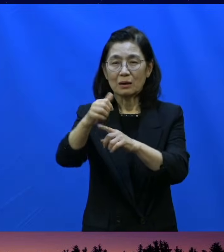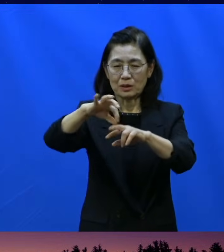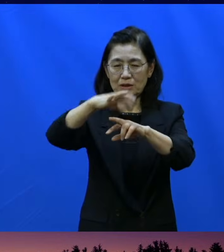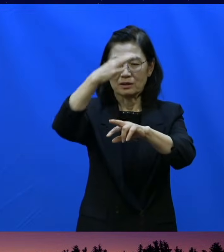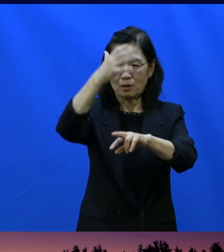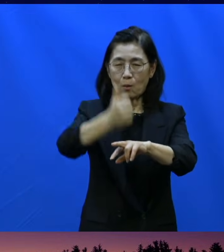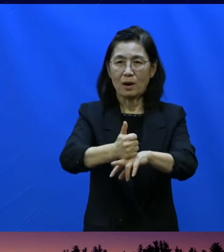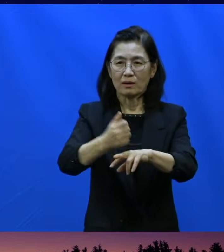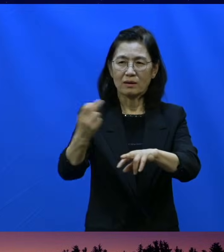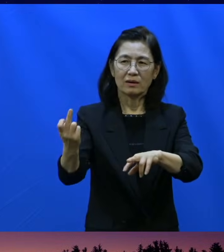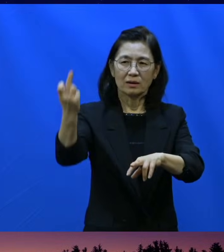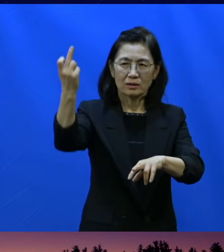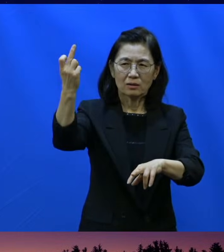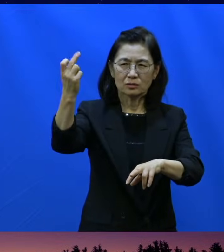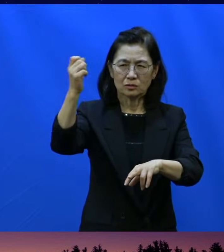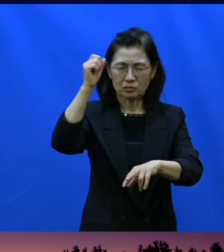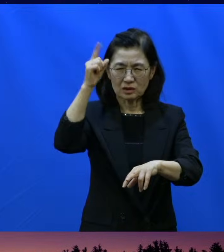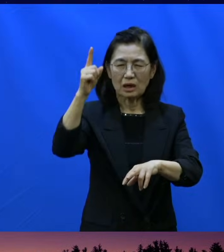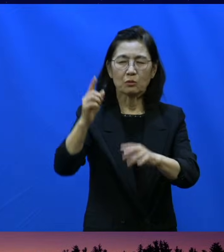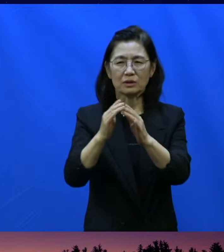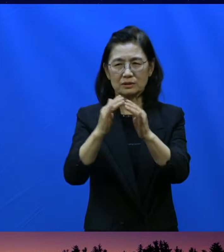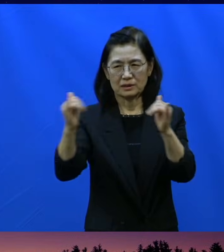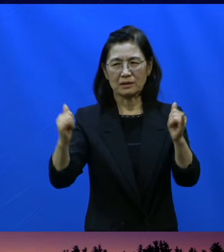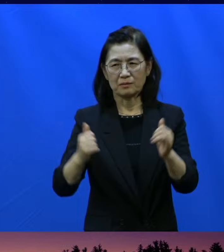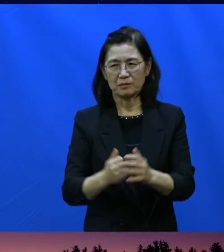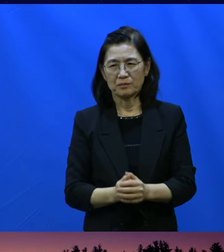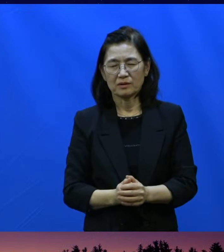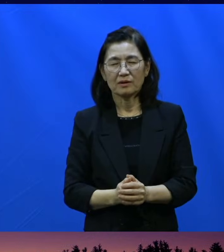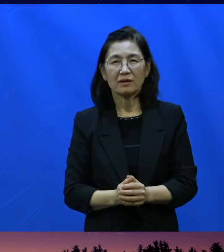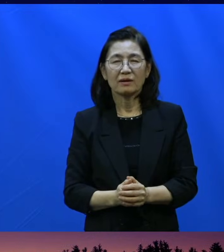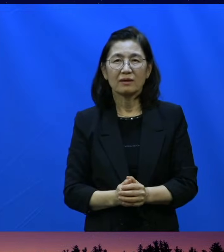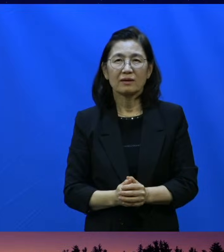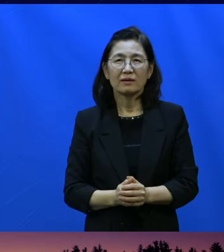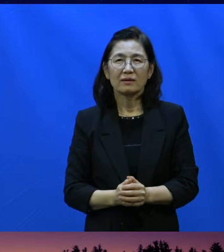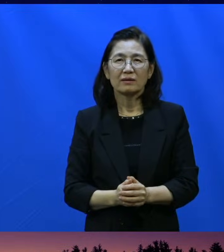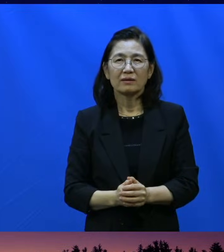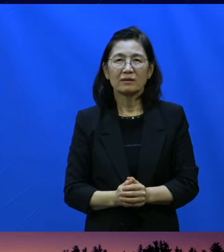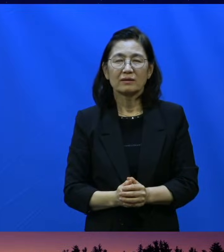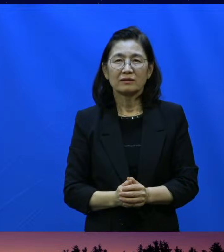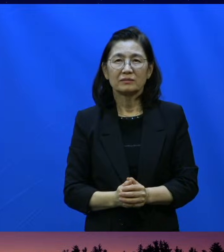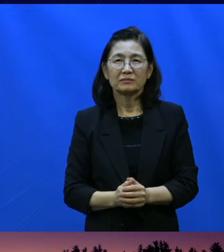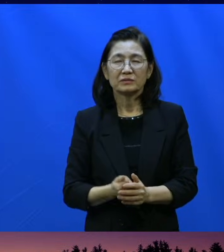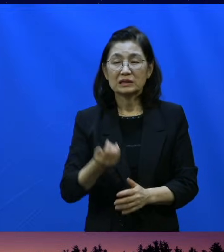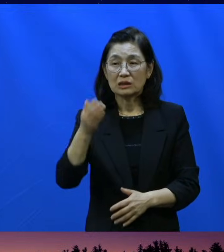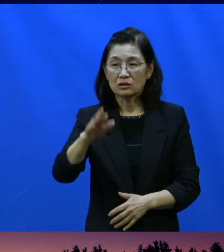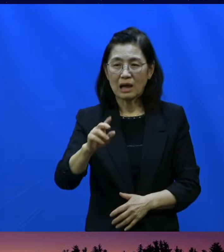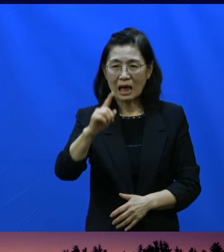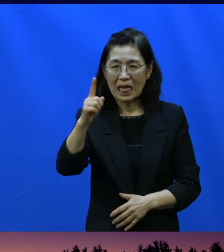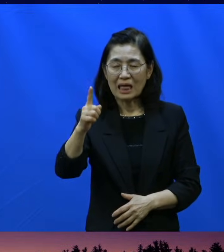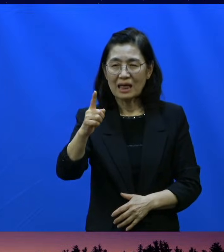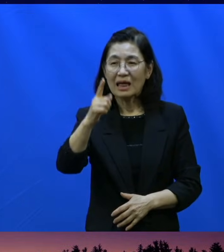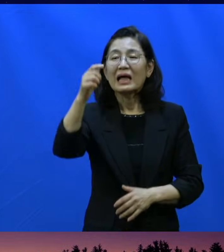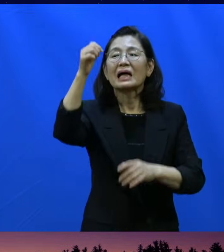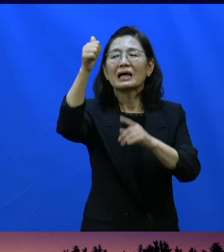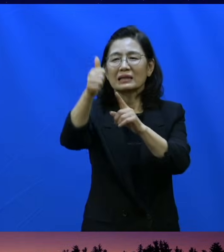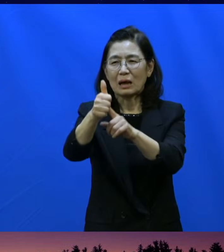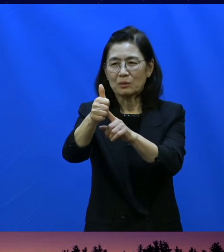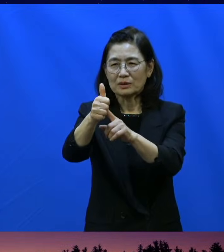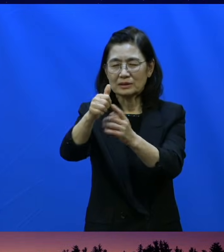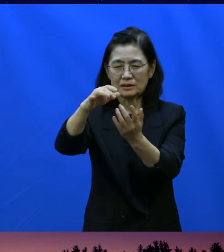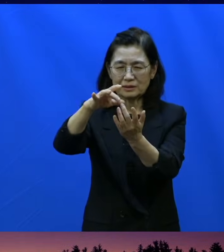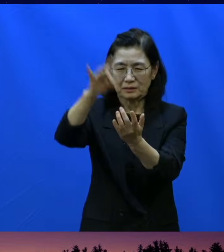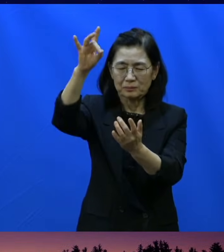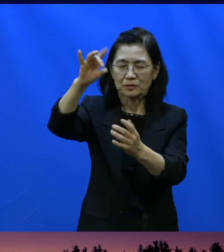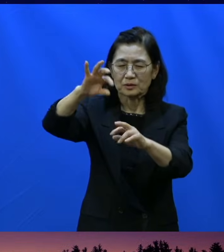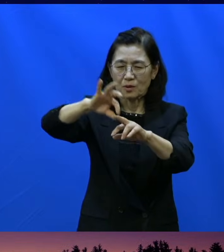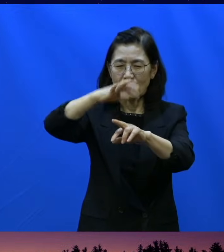사람이에요. 둘째, 셋째 마찬가지. 내가 다른 사람보다 나은 게 뭐가 있느냐? 좀 더 착하냐?